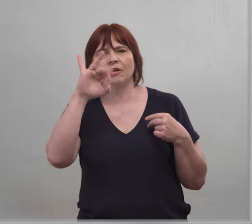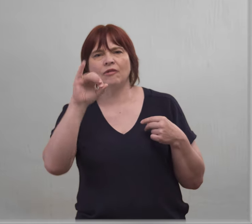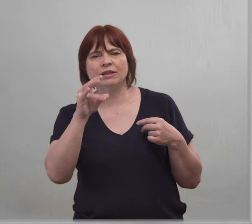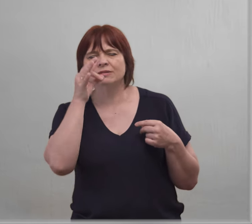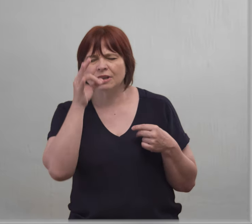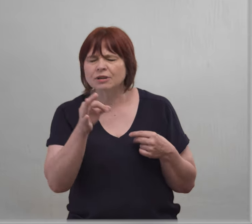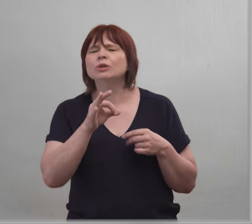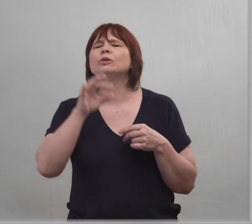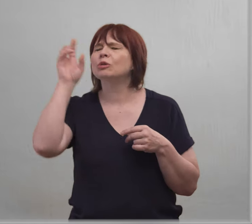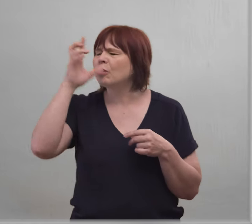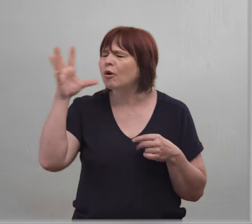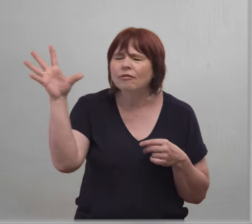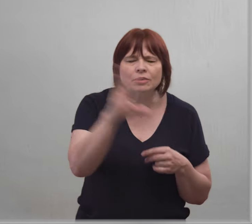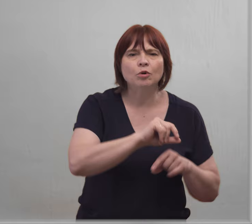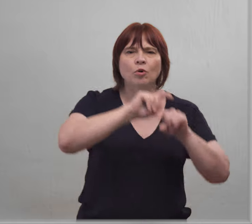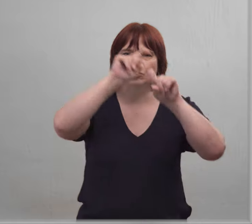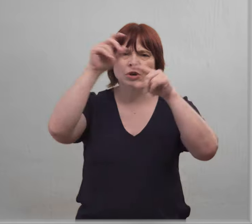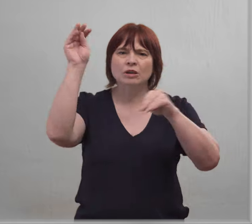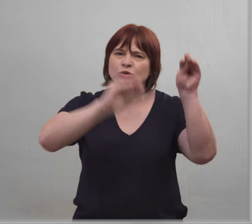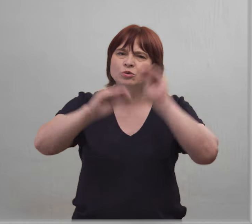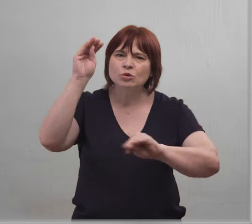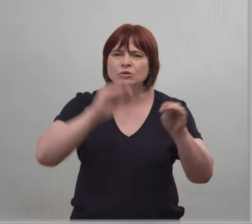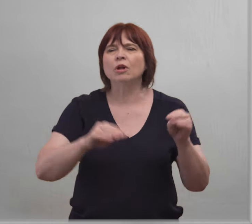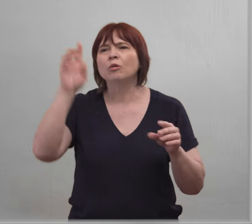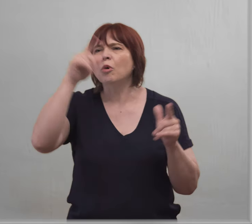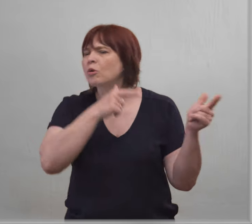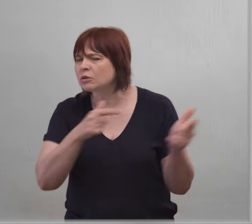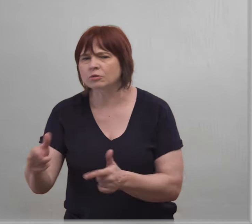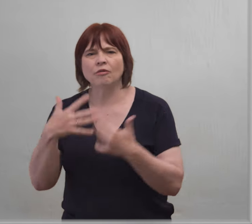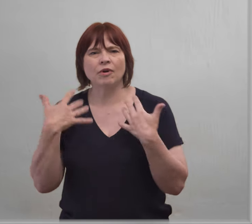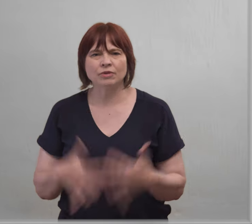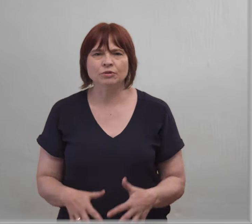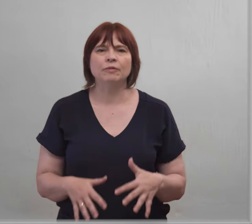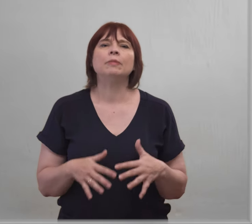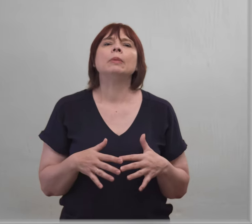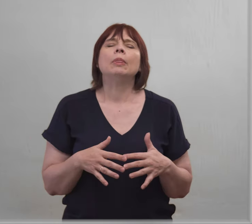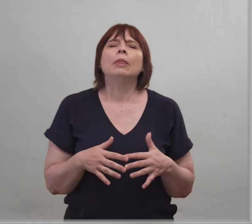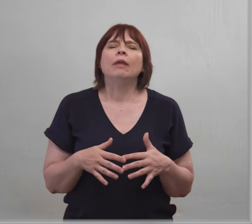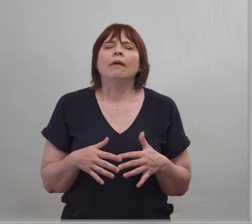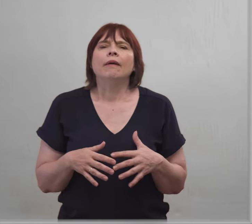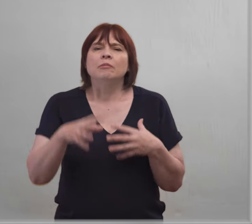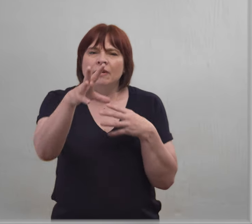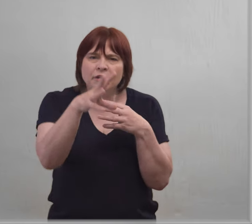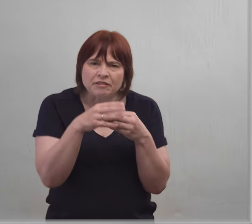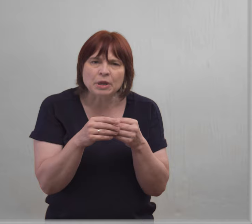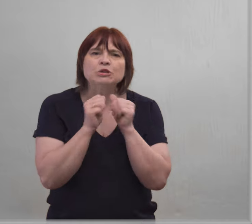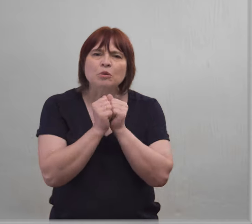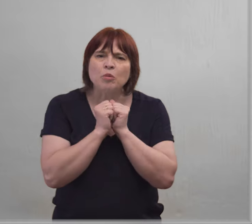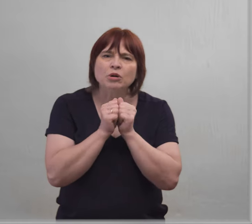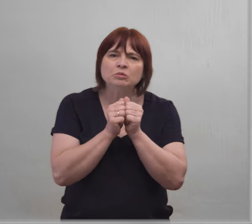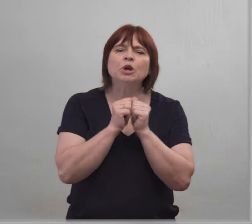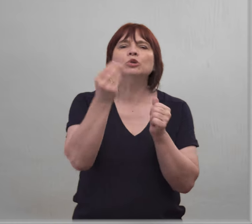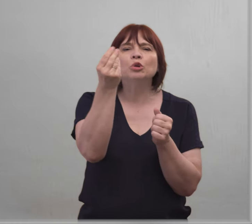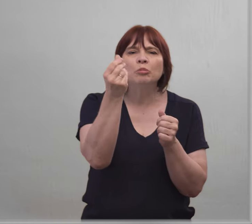все создал. Я присоединяюсь к братьям-пастырам вместе в этой молитве, чтобы эти финансовые источники, они